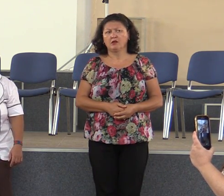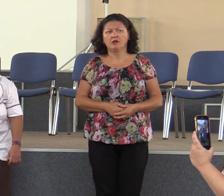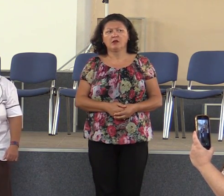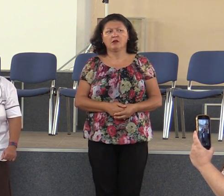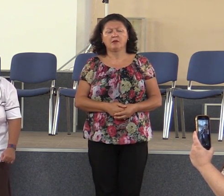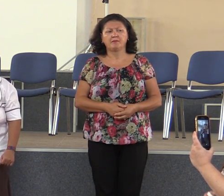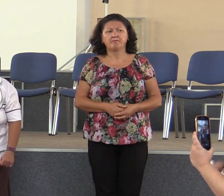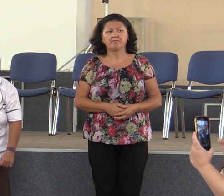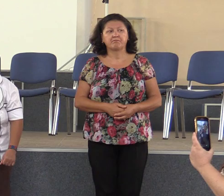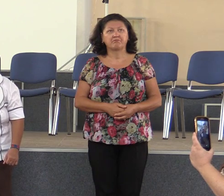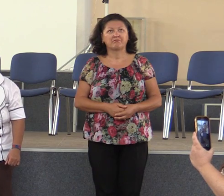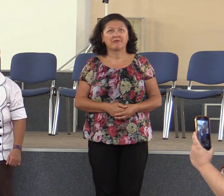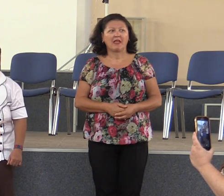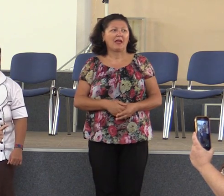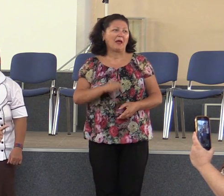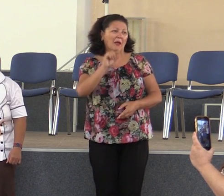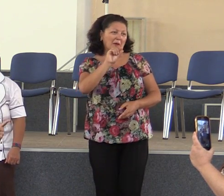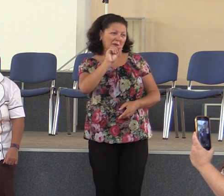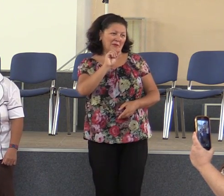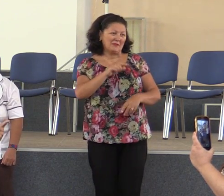Într-o fracțiune de secundă